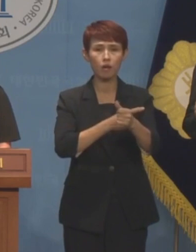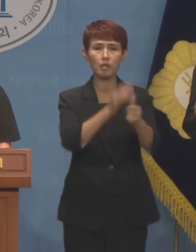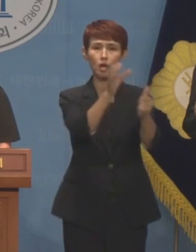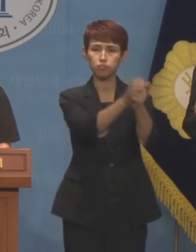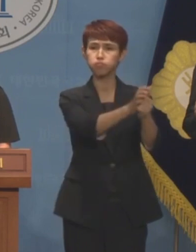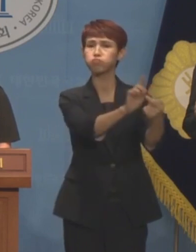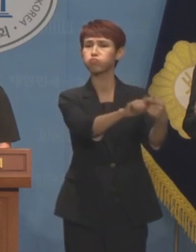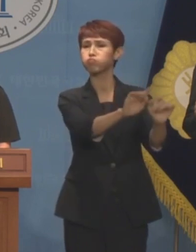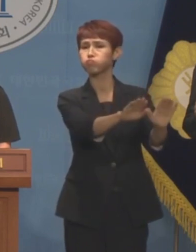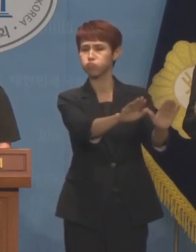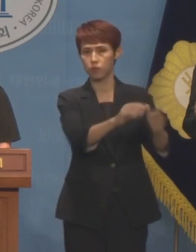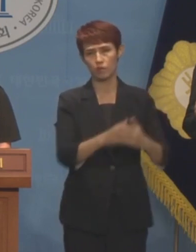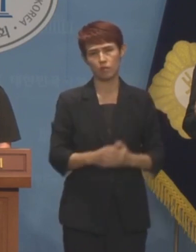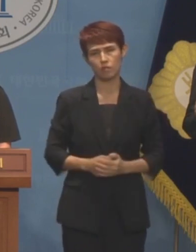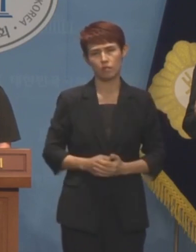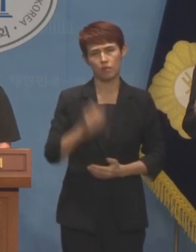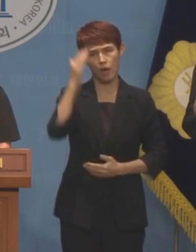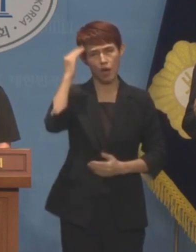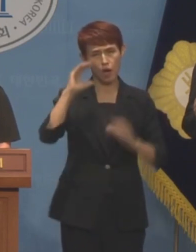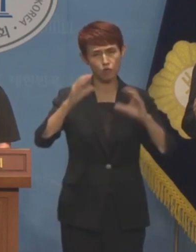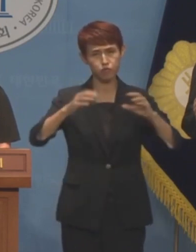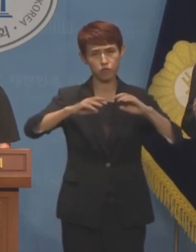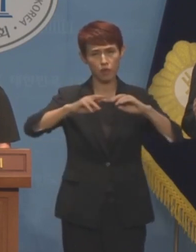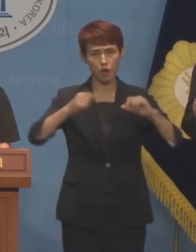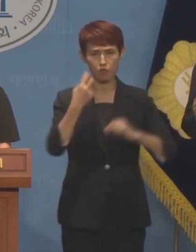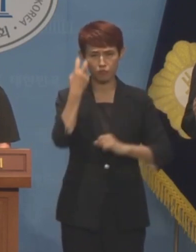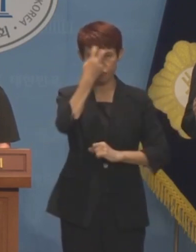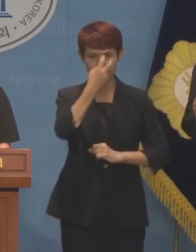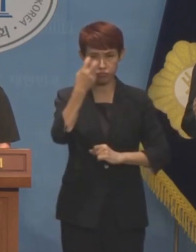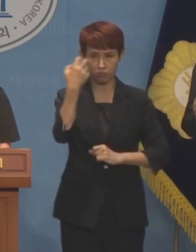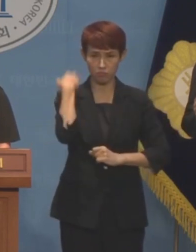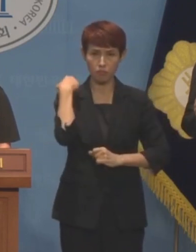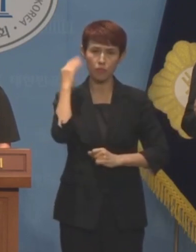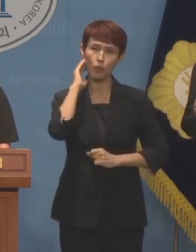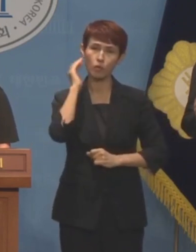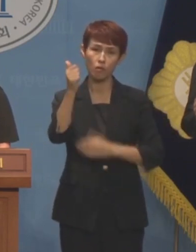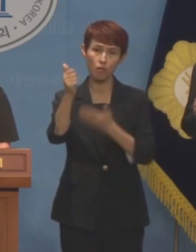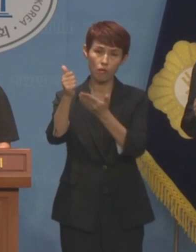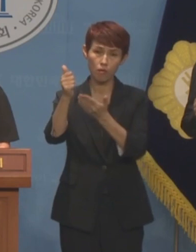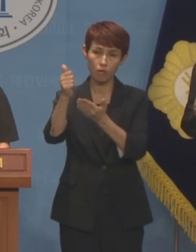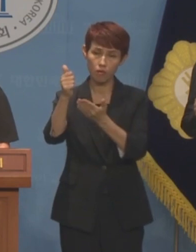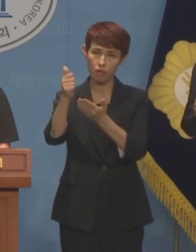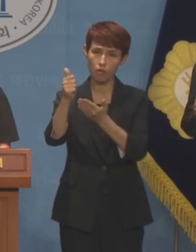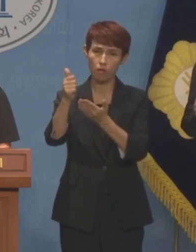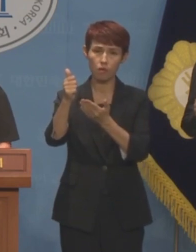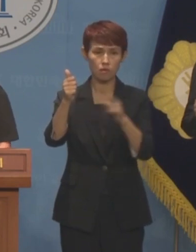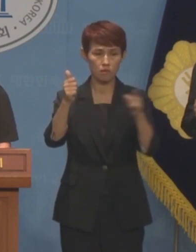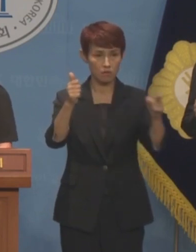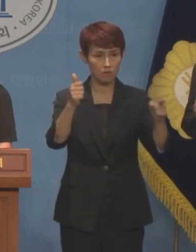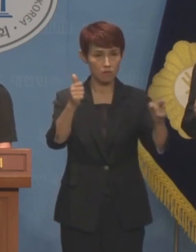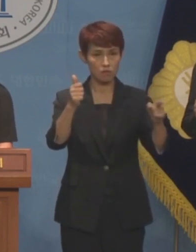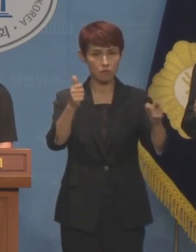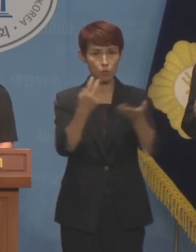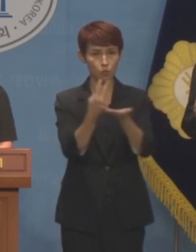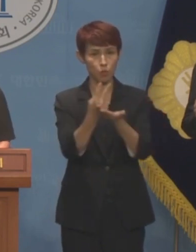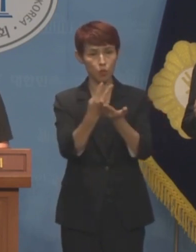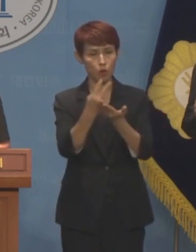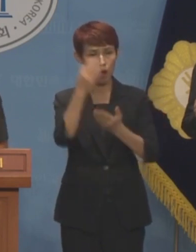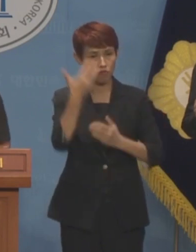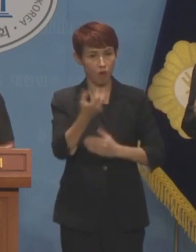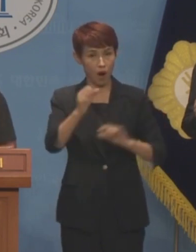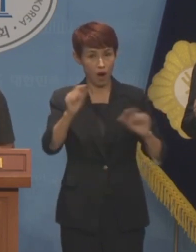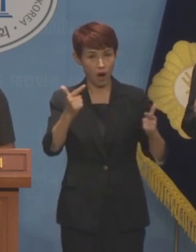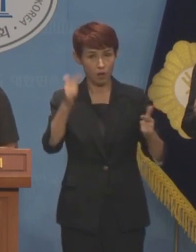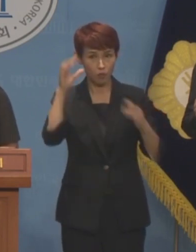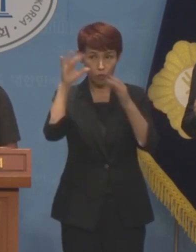건 아닙니까? 대한민국 영토수호의 의무를 가진 대통령이 이 말을 동의한다면 심각한 탄핵 사유다라고 말씀드립니다.